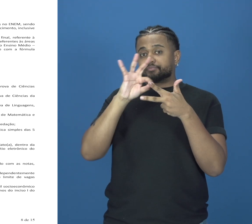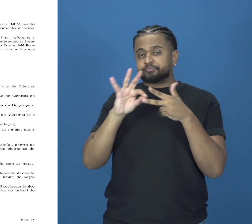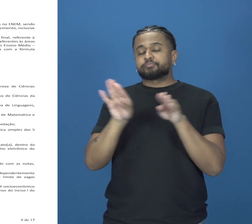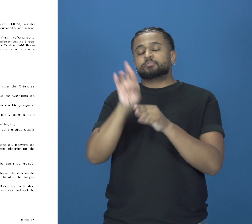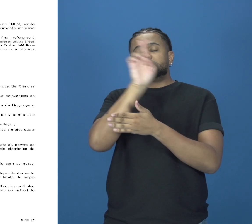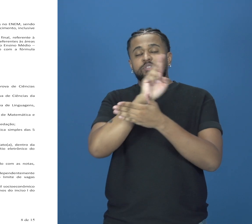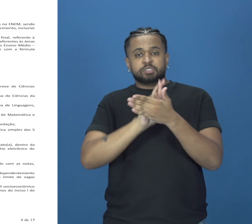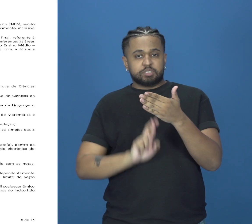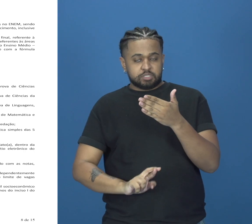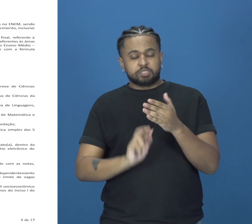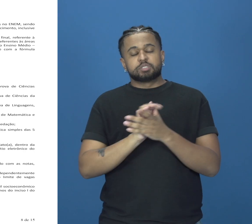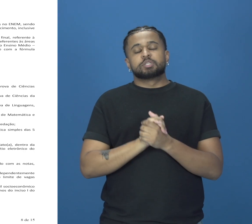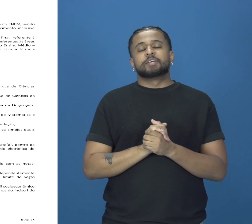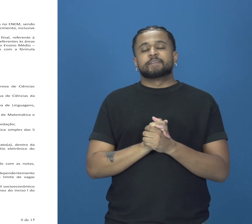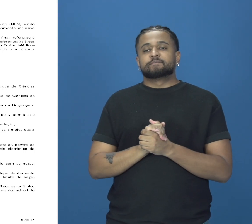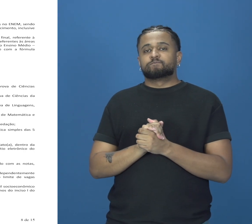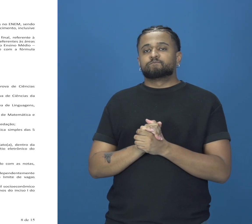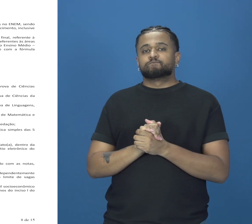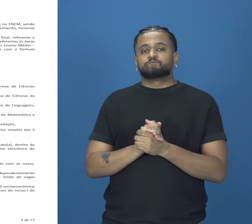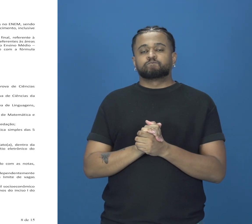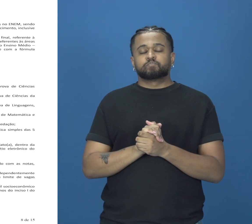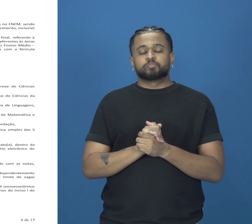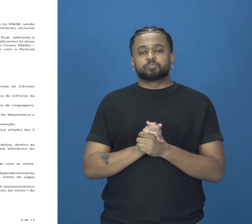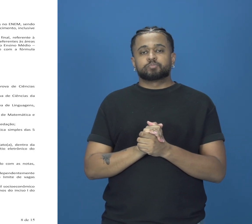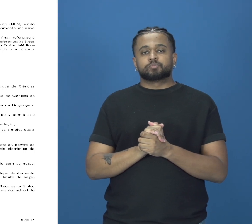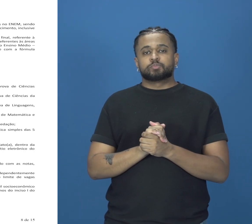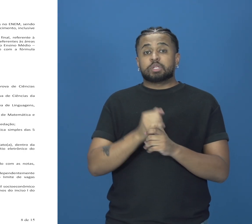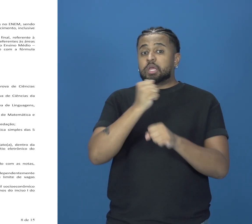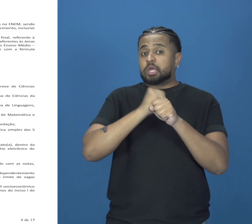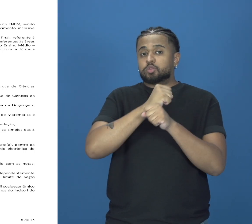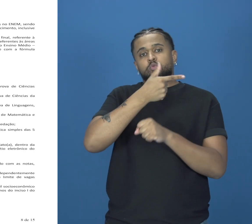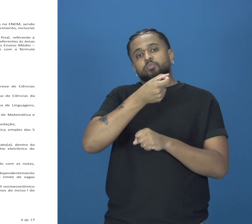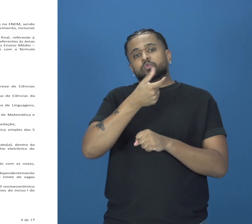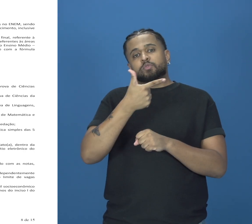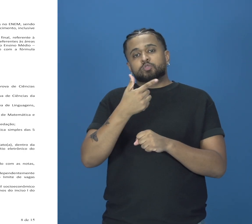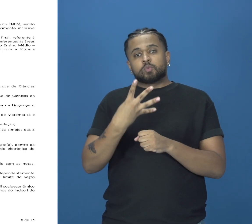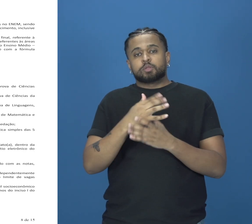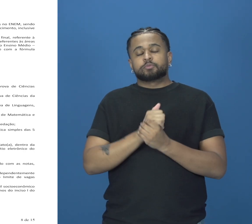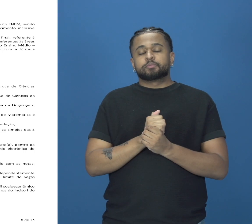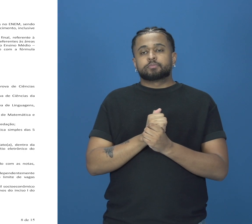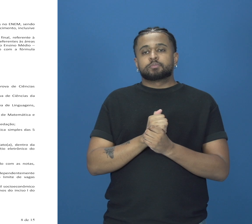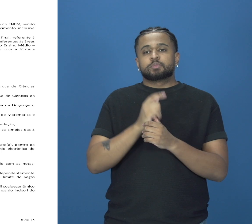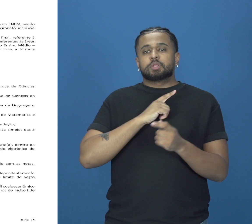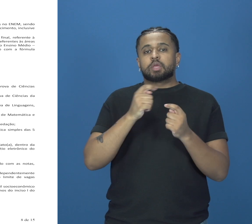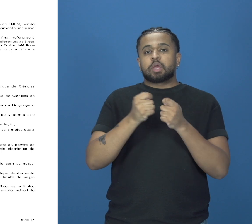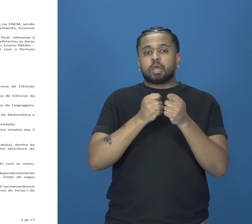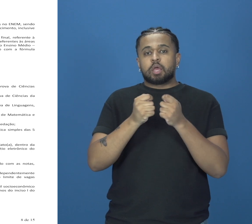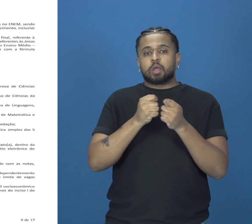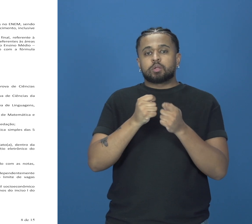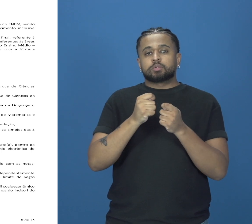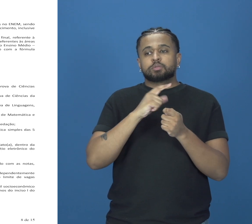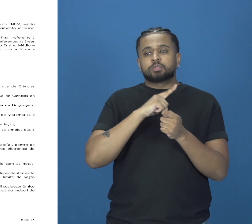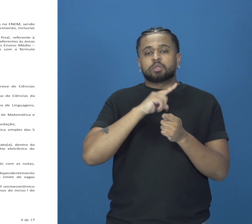prova de redação do Exame Nacional do Ensino Médio, Enem, edição de 2024, sendo o cálculo realizado de